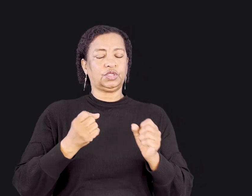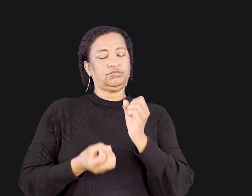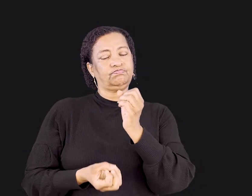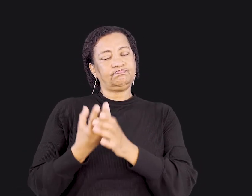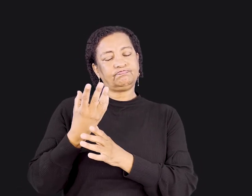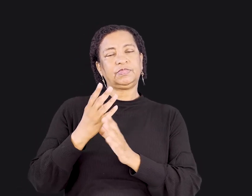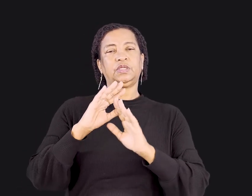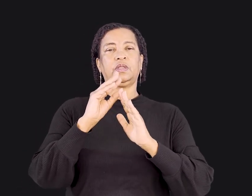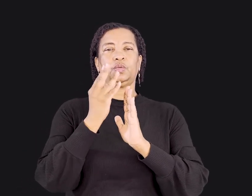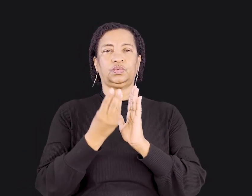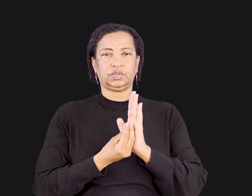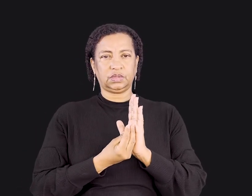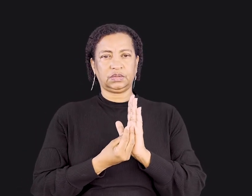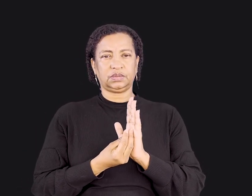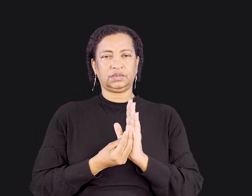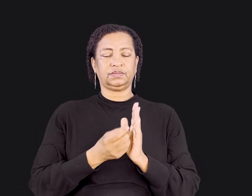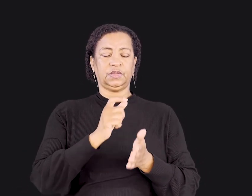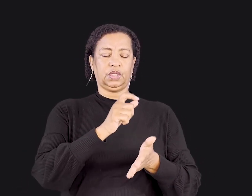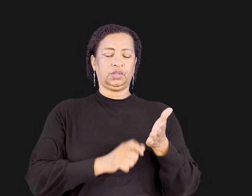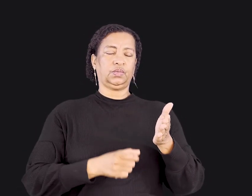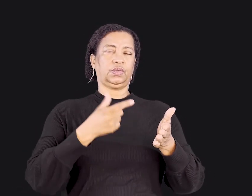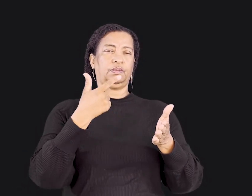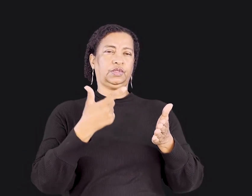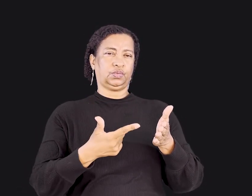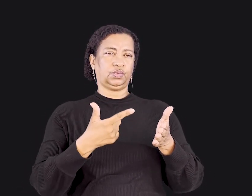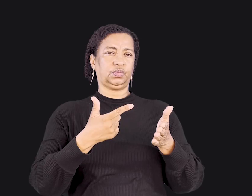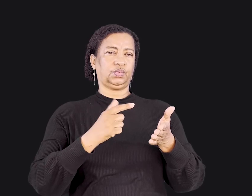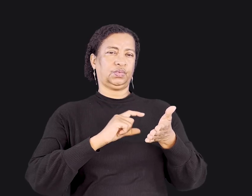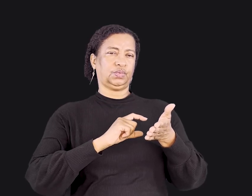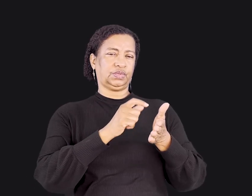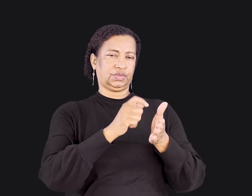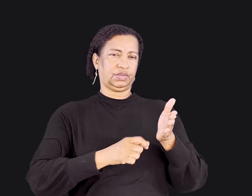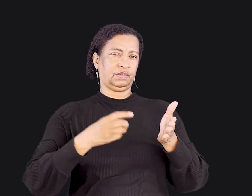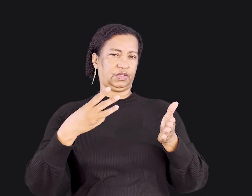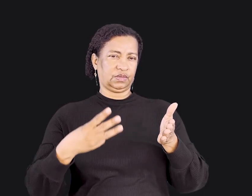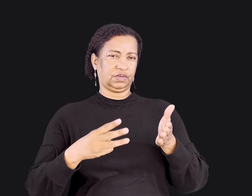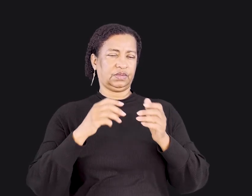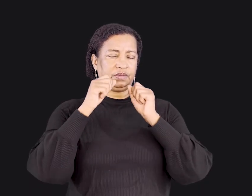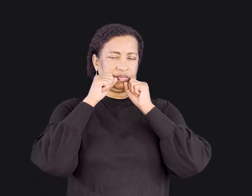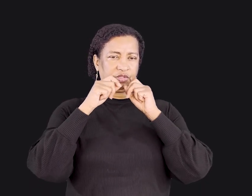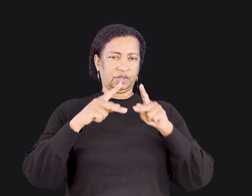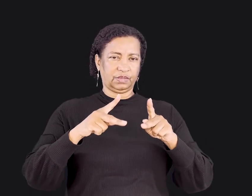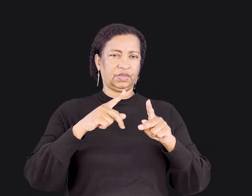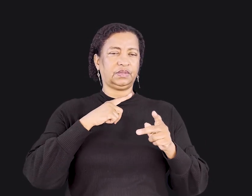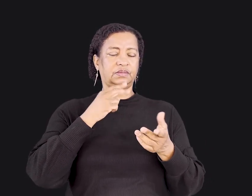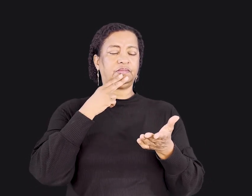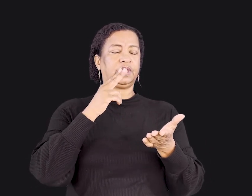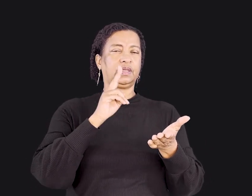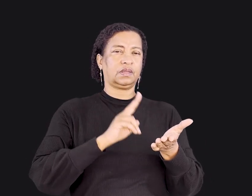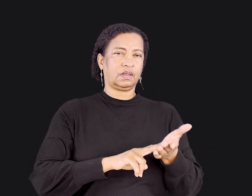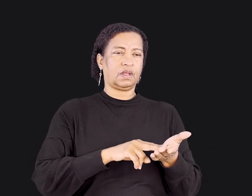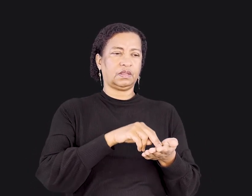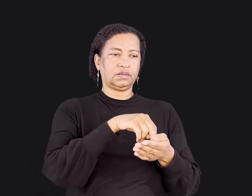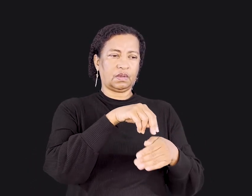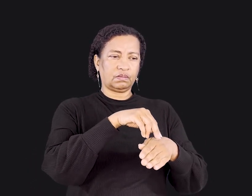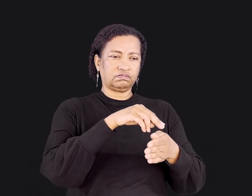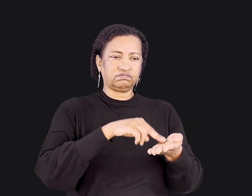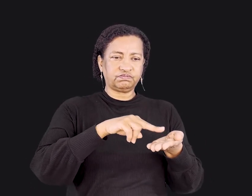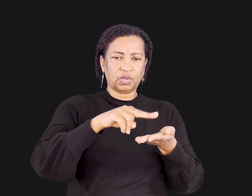de igrejas. Nos capítulos 2 e 3 do livro de Apocalipse encontramos cartas dirigidas para 7 igrejas. É possível